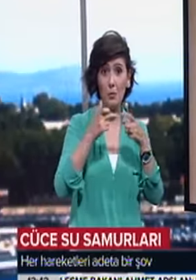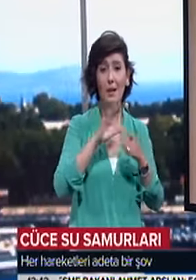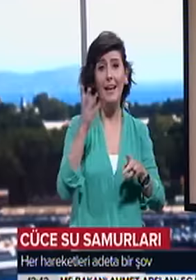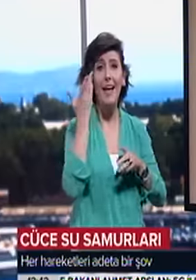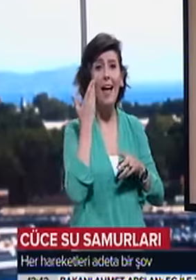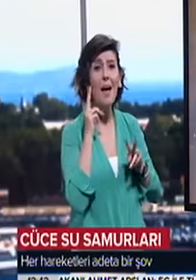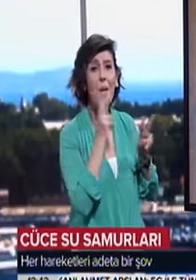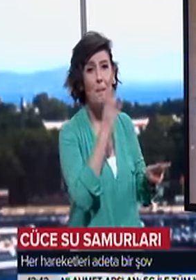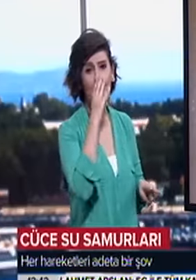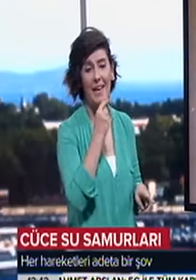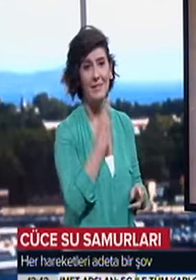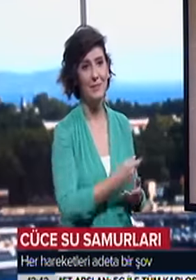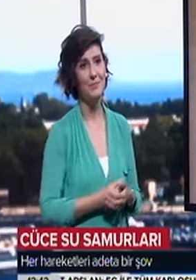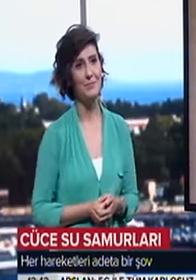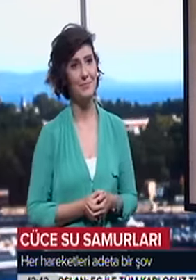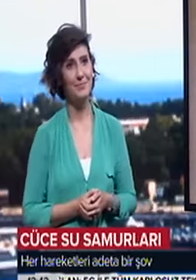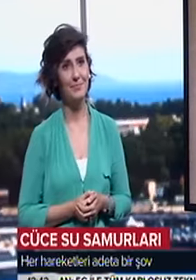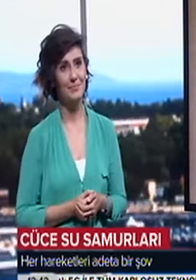hoşça vakit geçirtiyor.